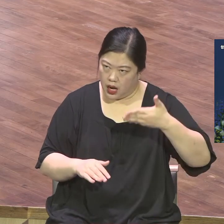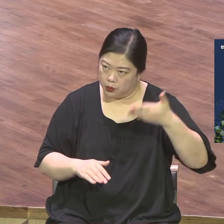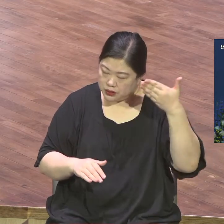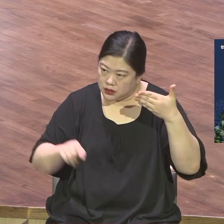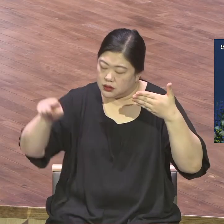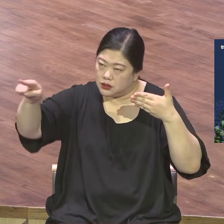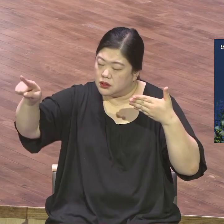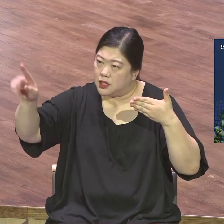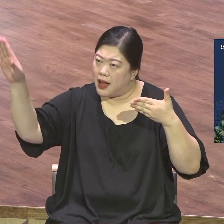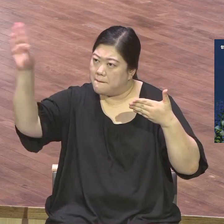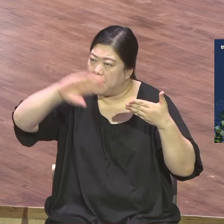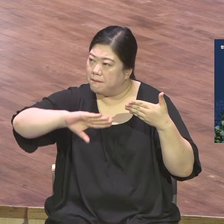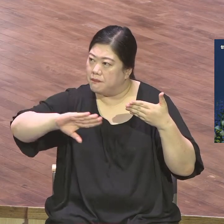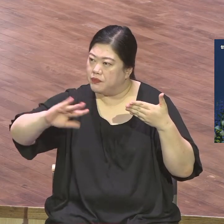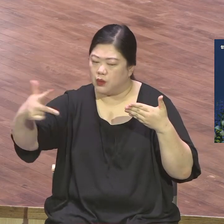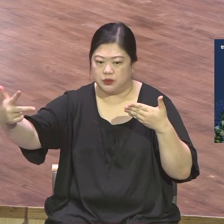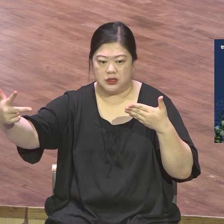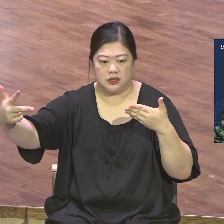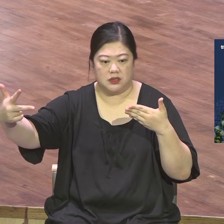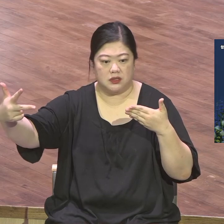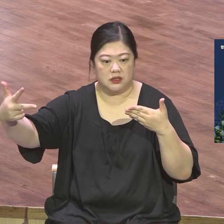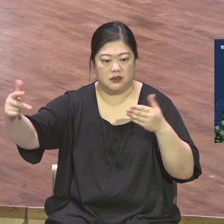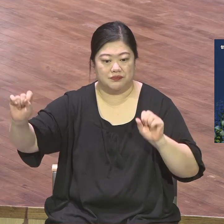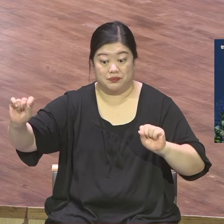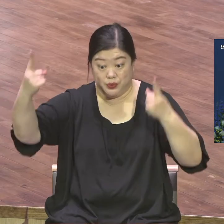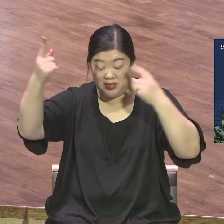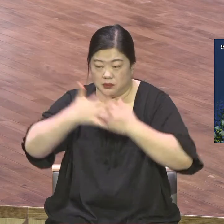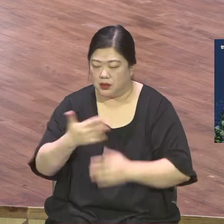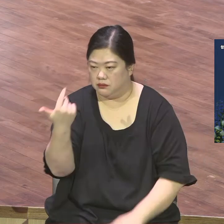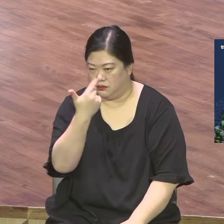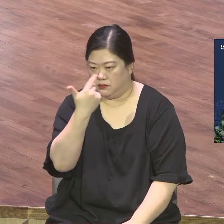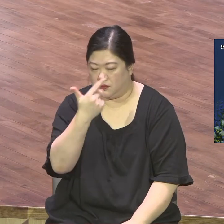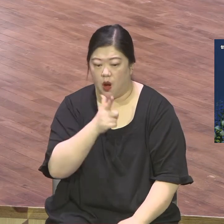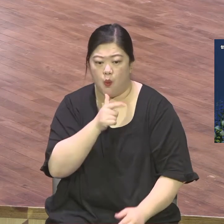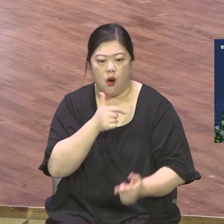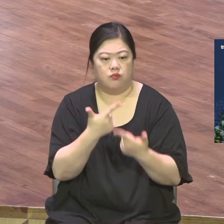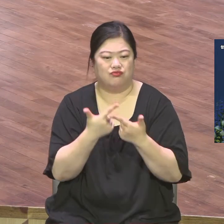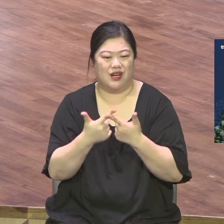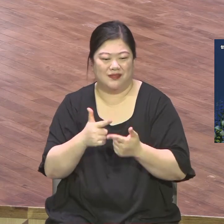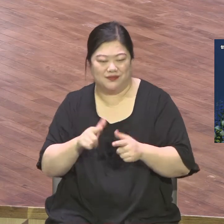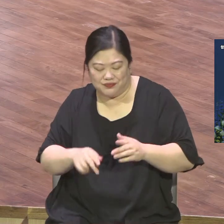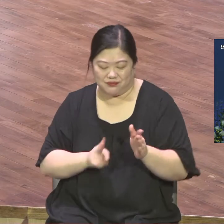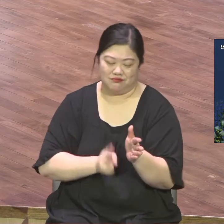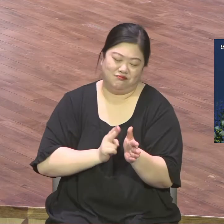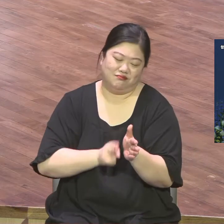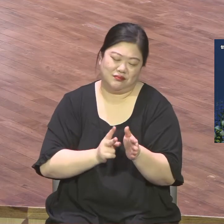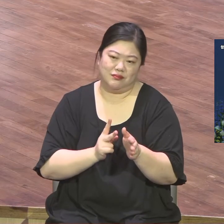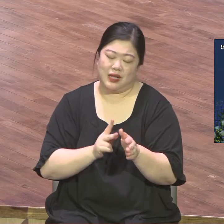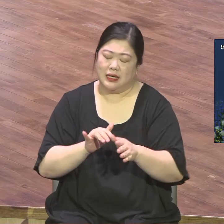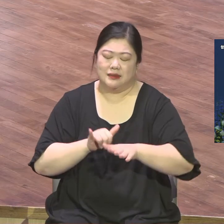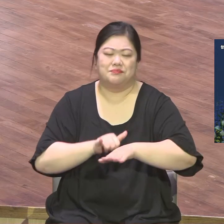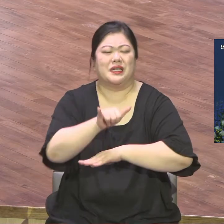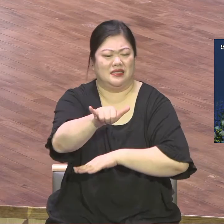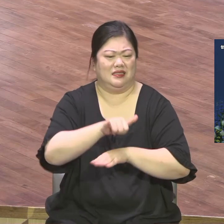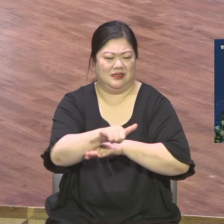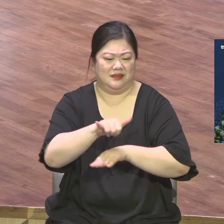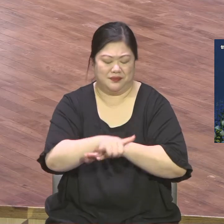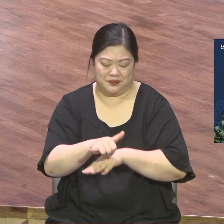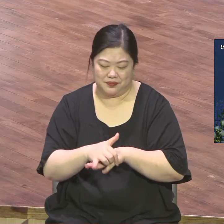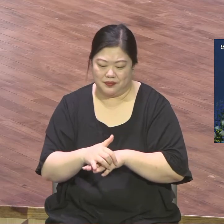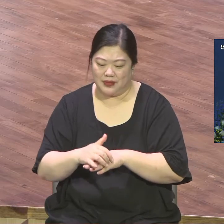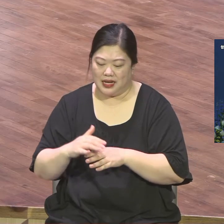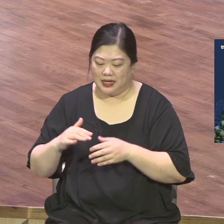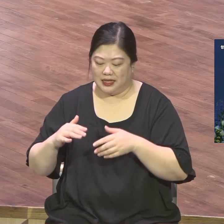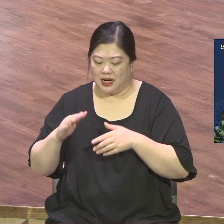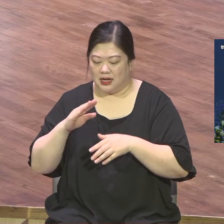그렇게 동시로 그렇게 온라인으로 집회를 하게 되는데 그래서 월요일 날 내려가는데 비행기 첫 비행기 내려가서